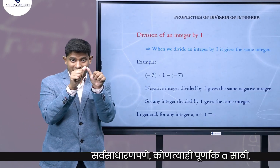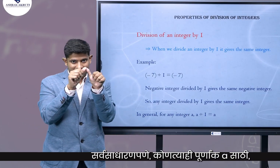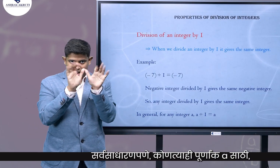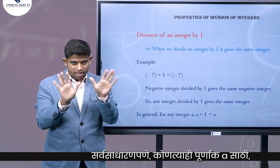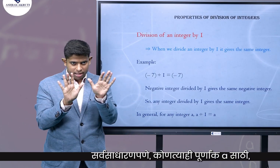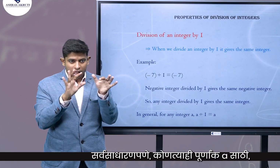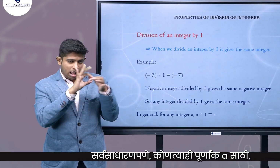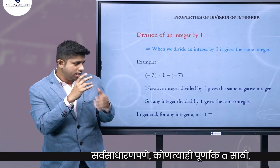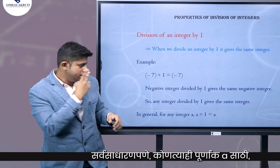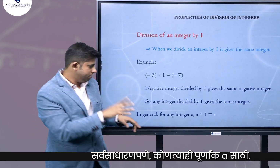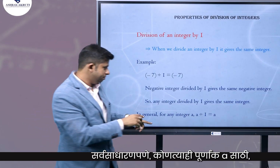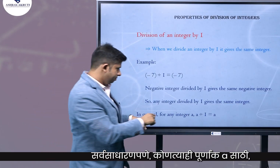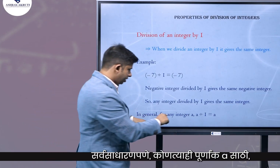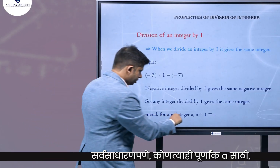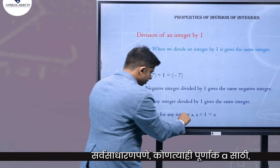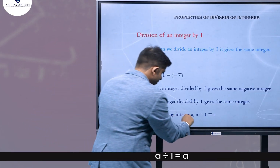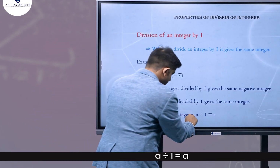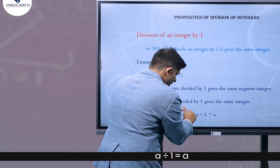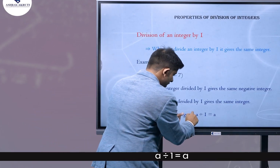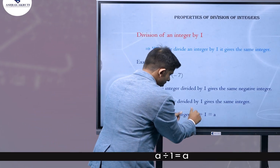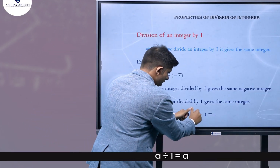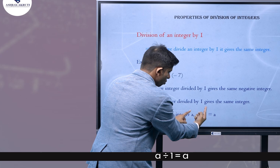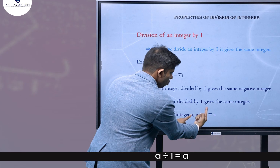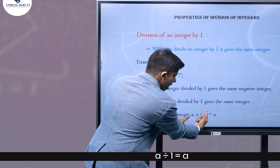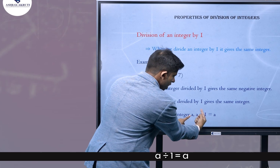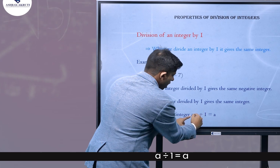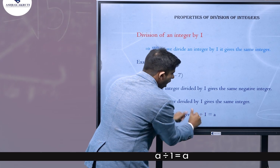सर्वसाधारणपणे कोणत्याही पूर्णांक a साठी a डिवाइड बाय 1 इक्वल्स टू a.